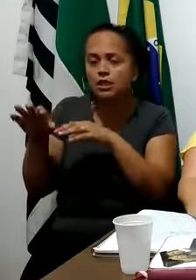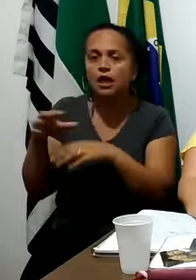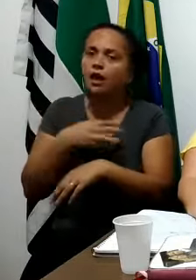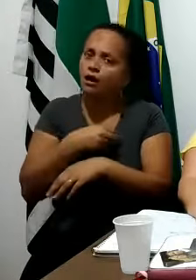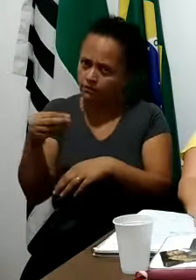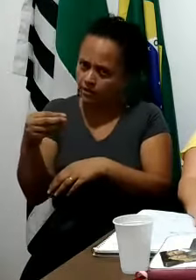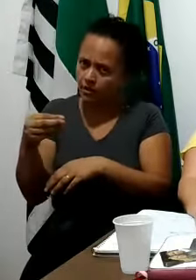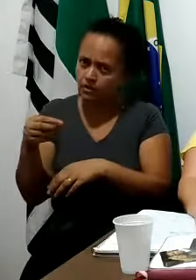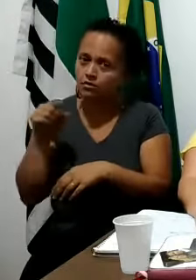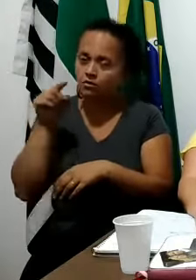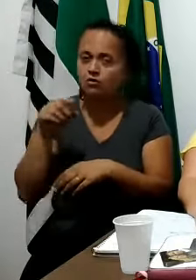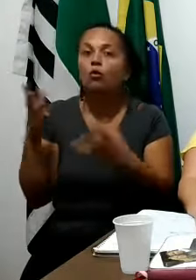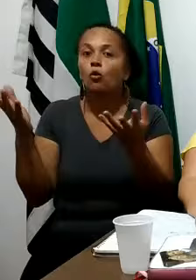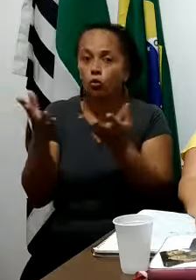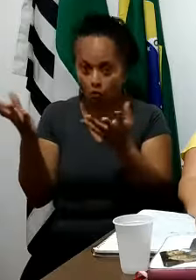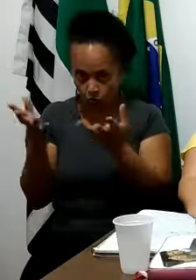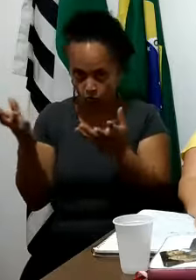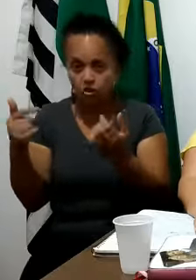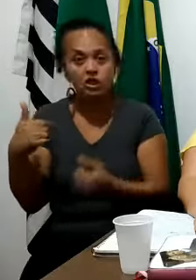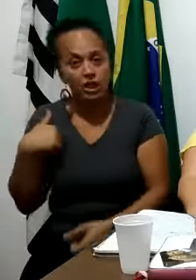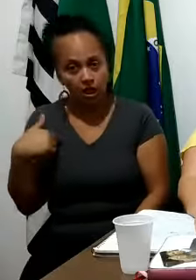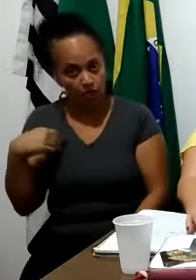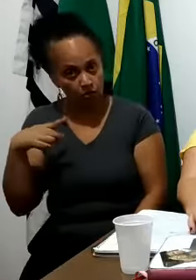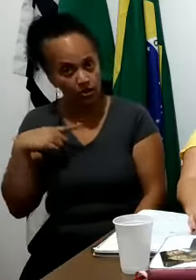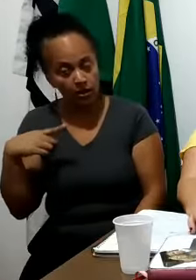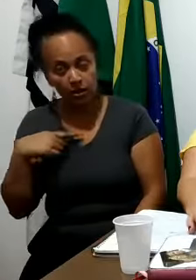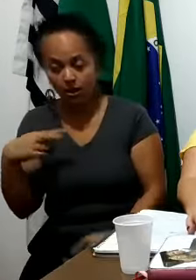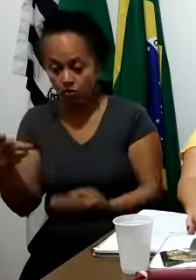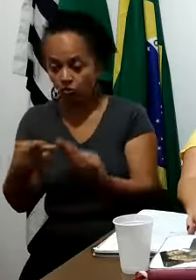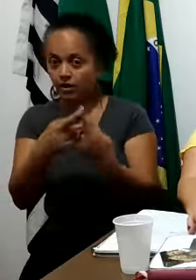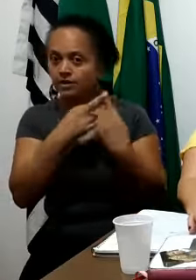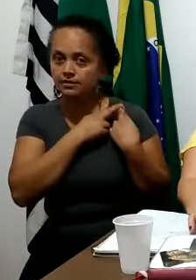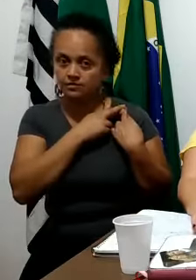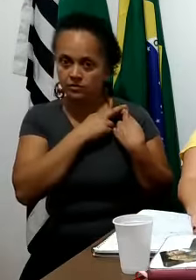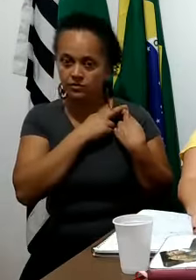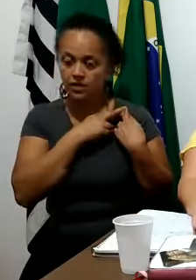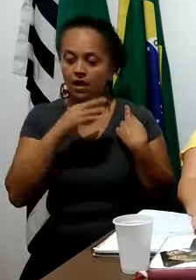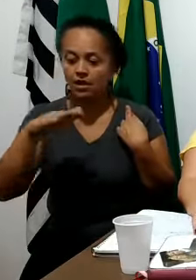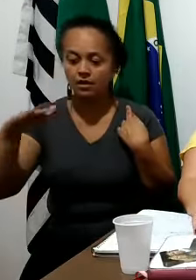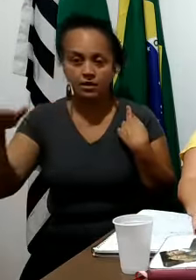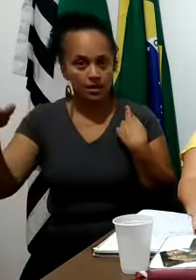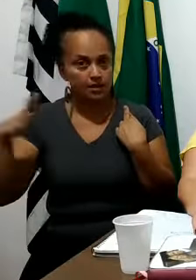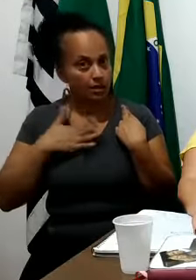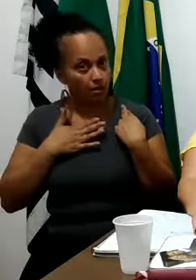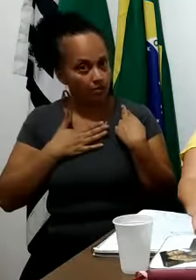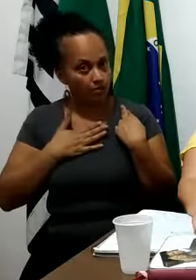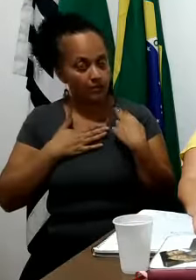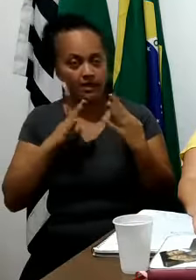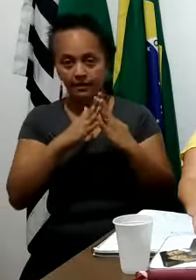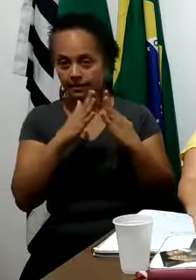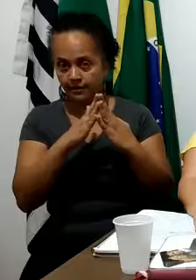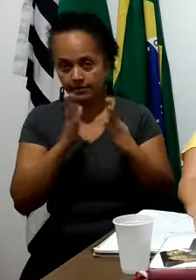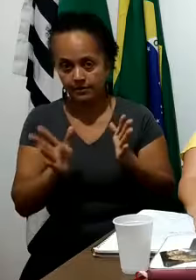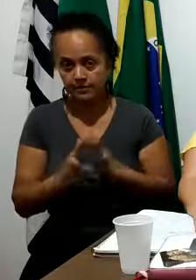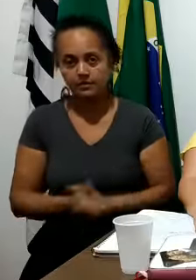criança, hoje eu estou tendo a responsabilidade de ter uma criança na minha casa, né? Depois do